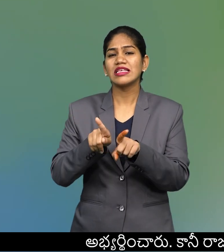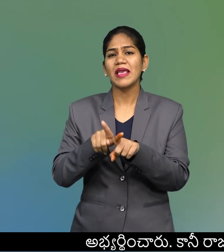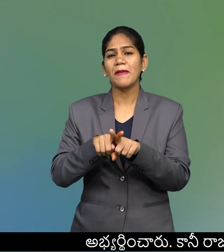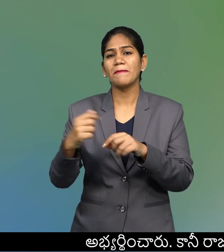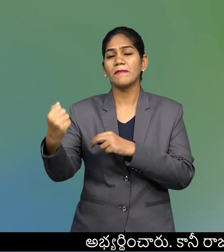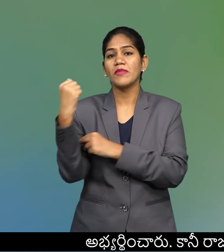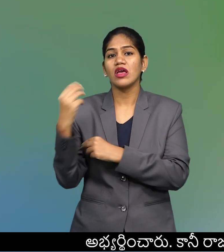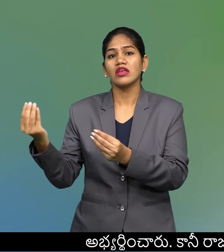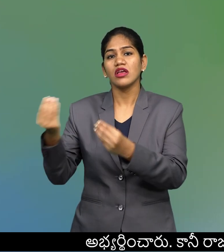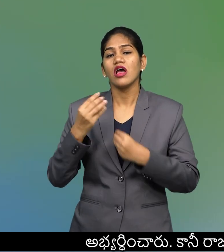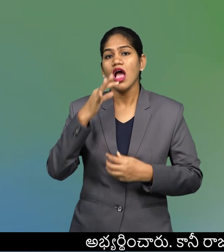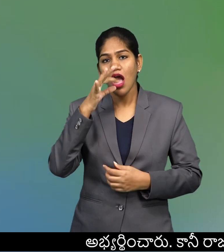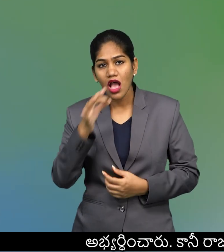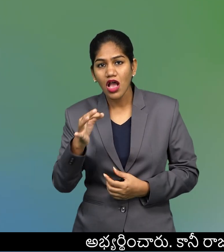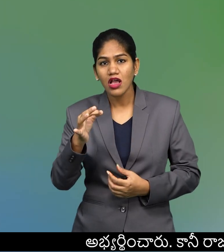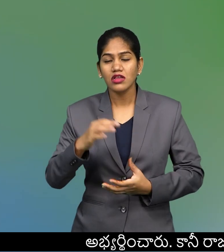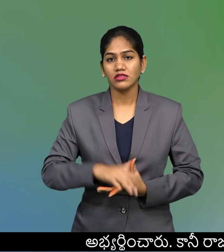చేయడానికి నిరాకరించాడు.